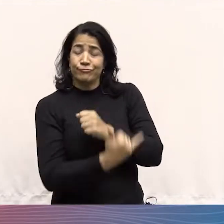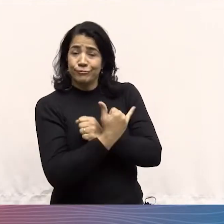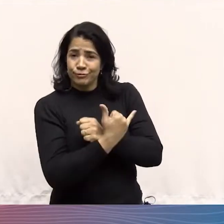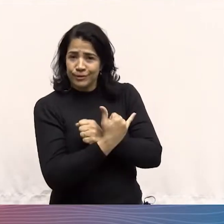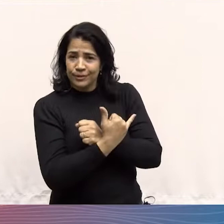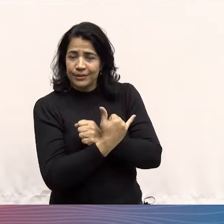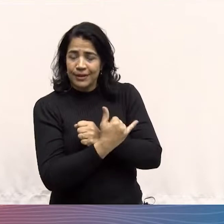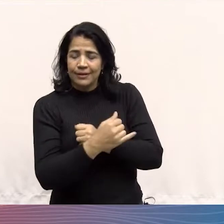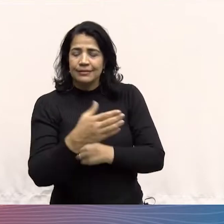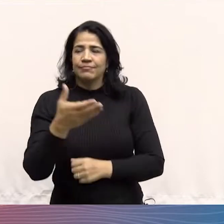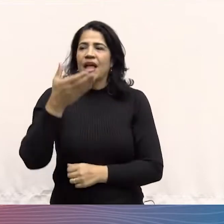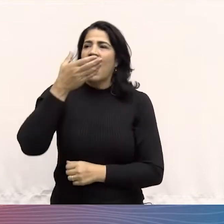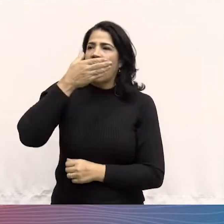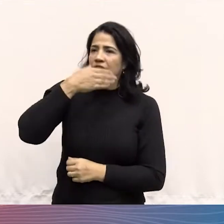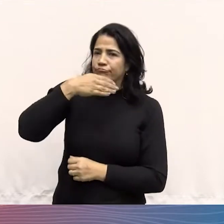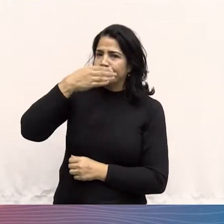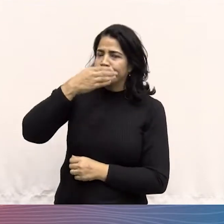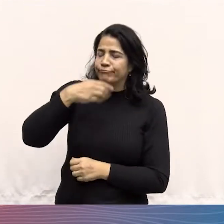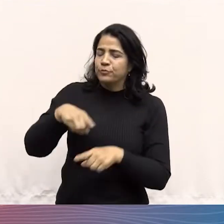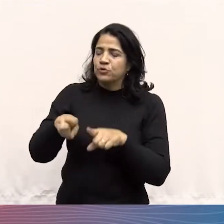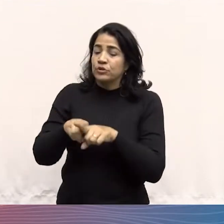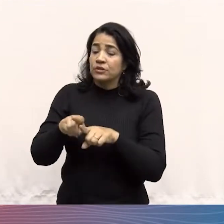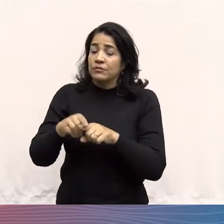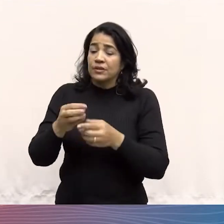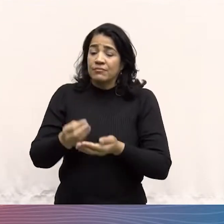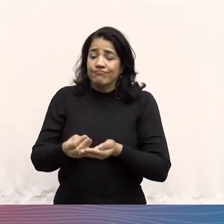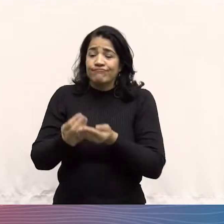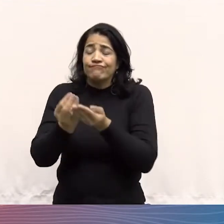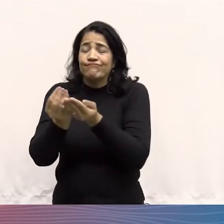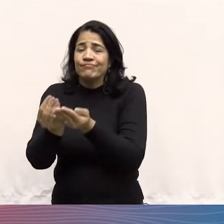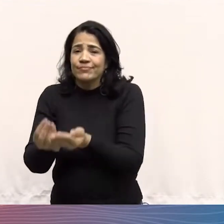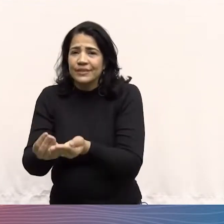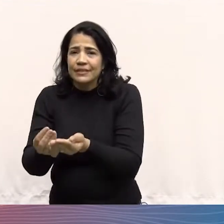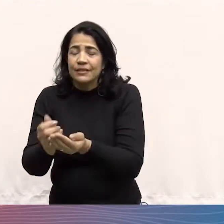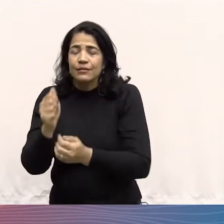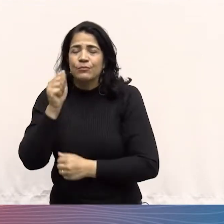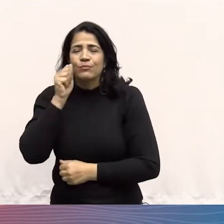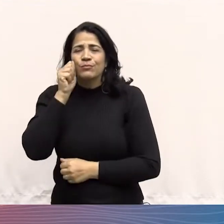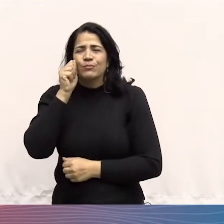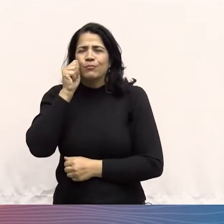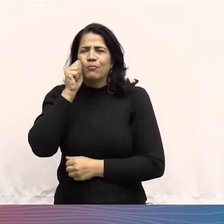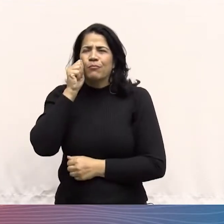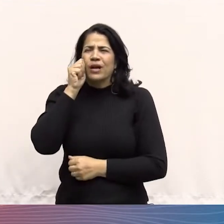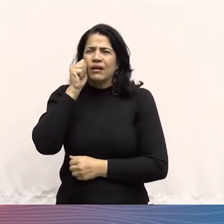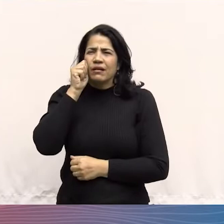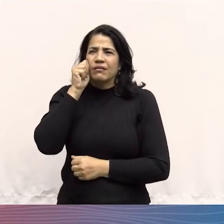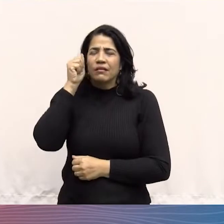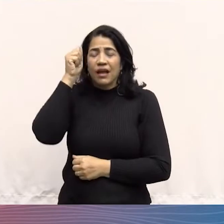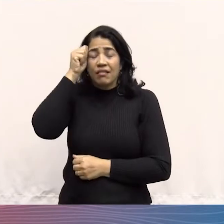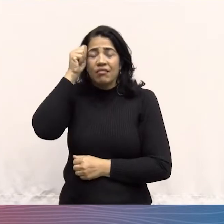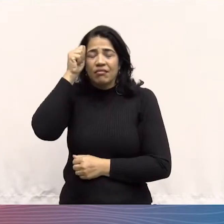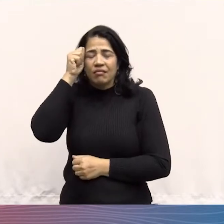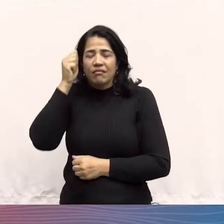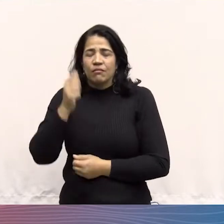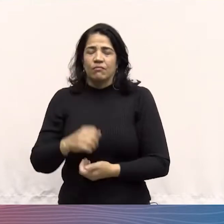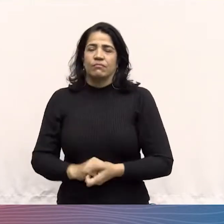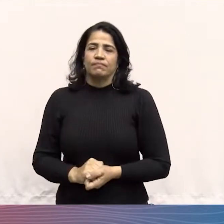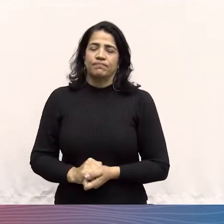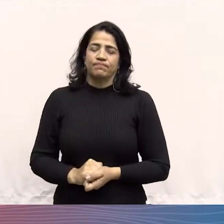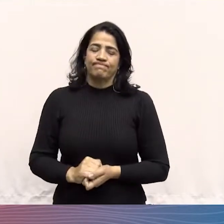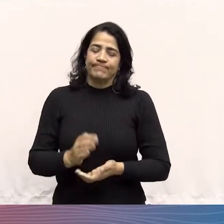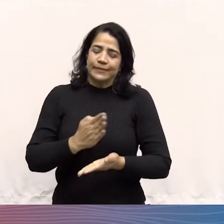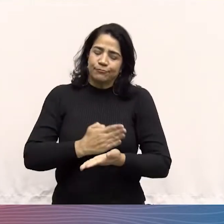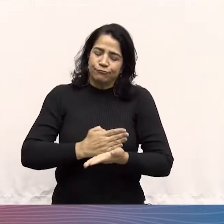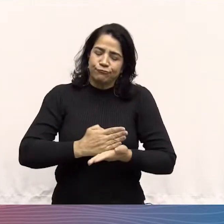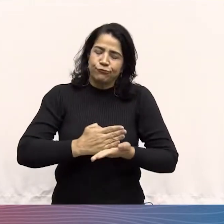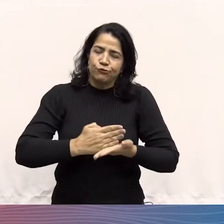tomou o fruto e comeu, e deu para o seu marido também comer. Aí foi o início da